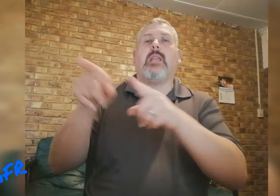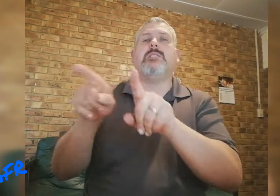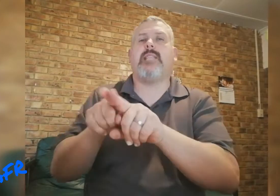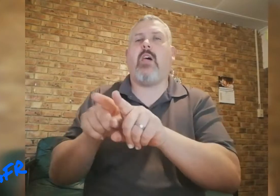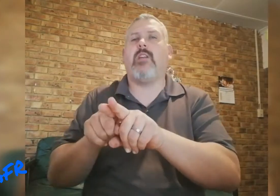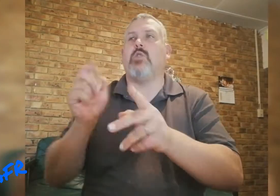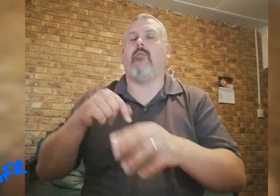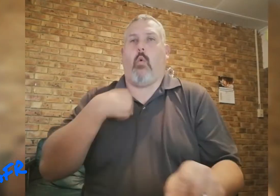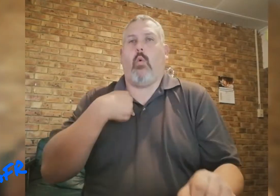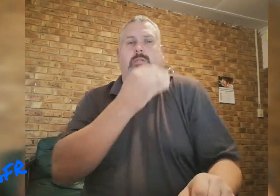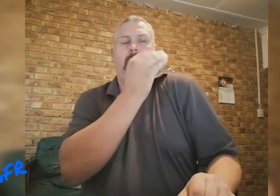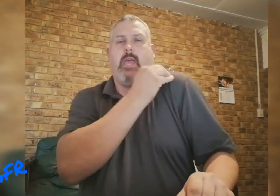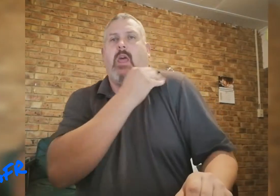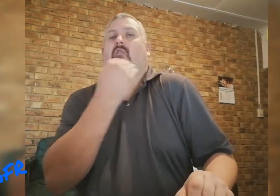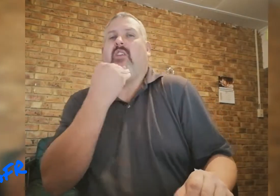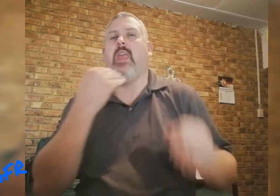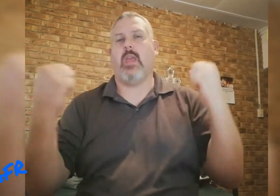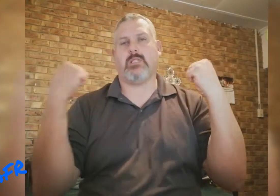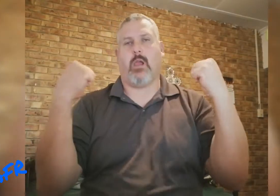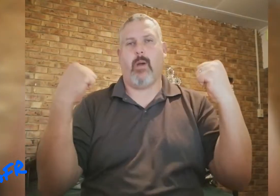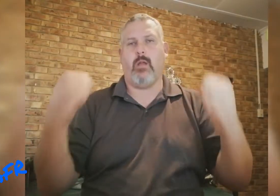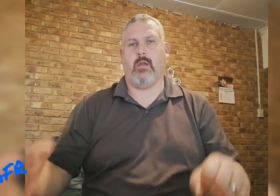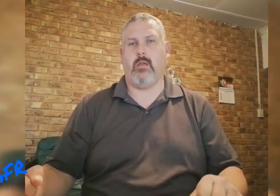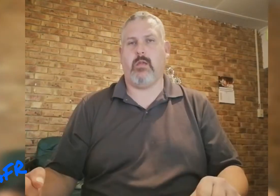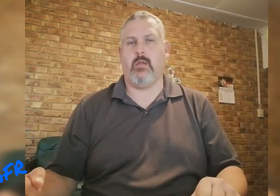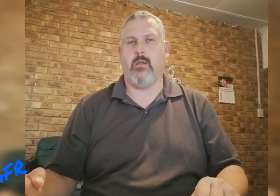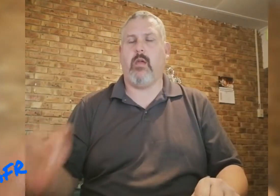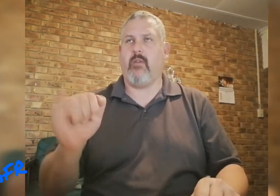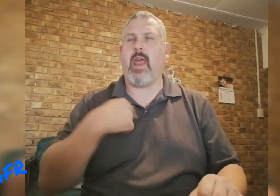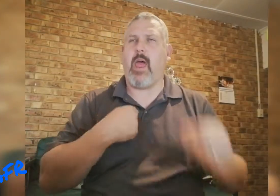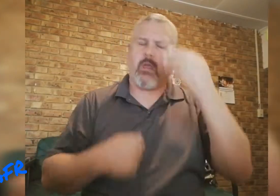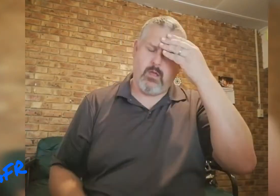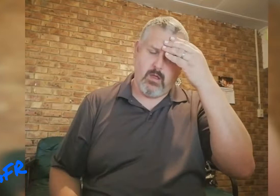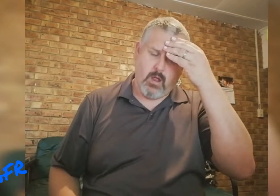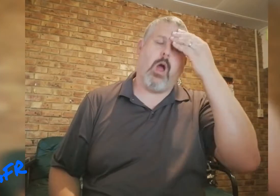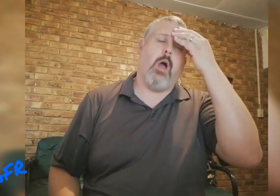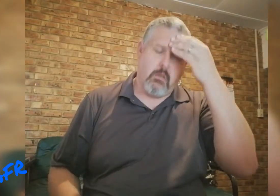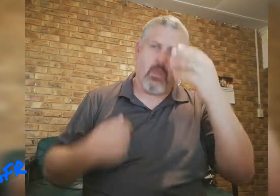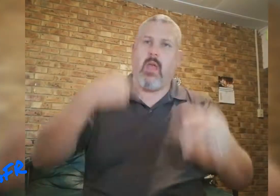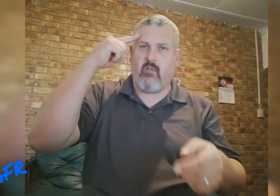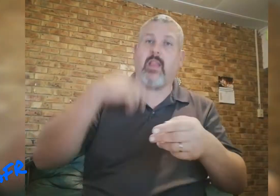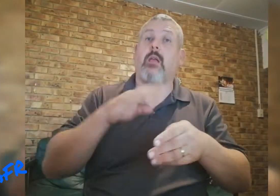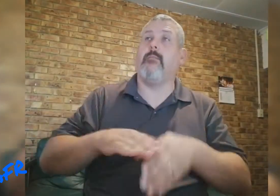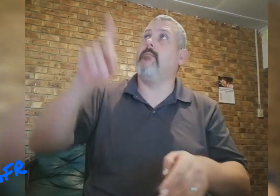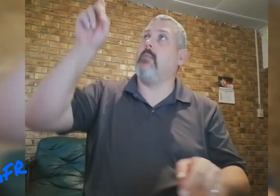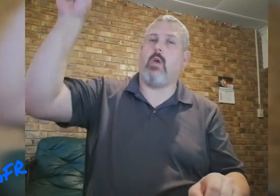dit is selfde soos vir ons herinner, wie is almagtig? En ek weet aan